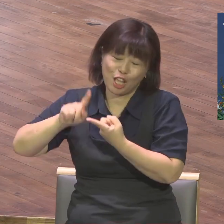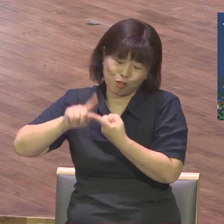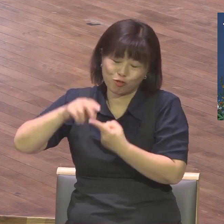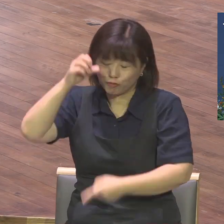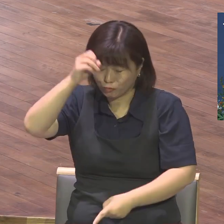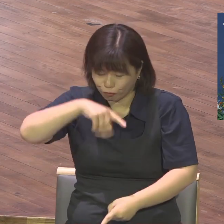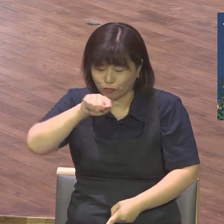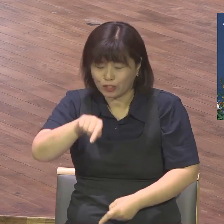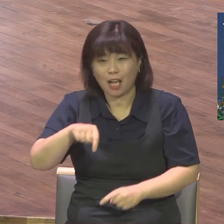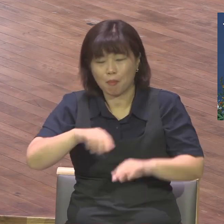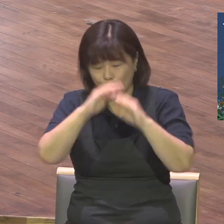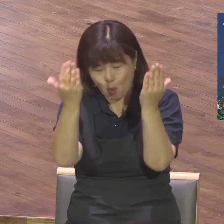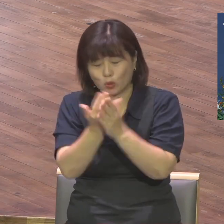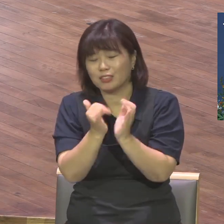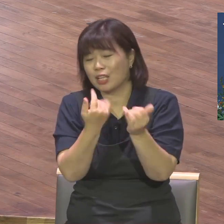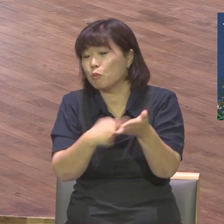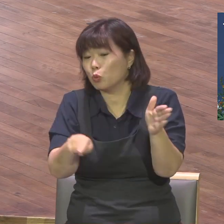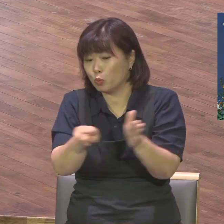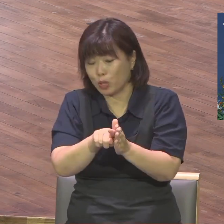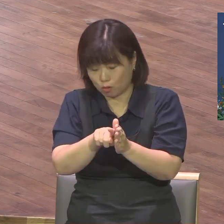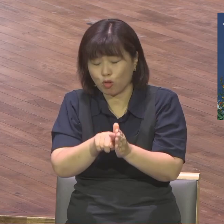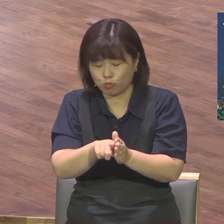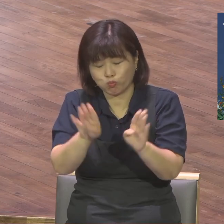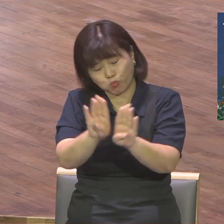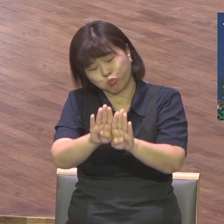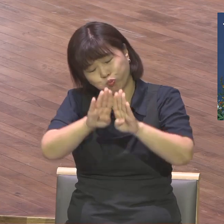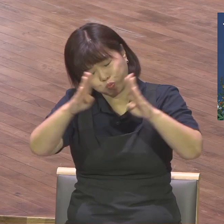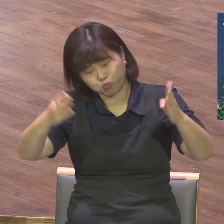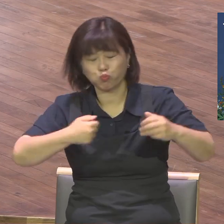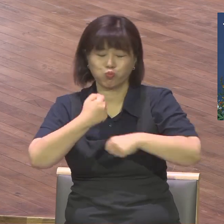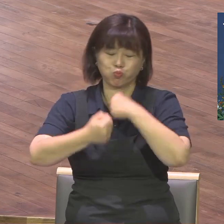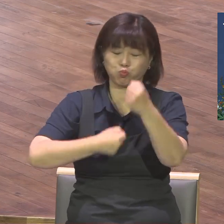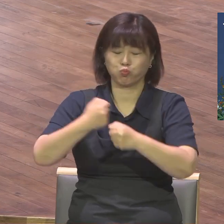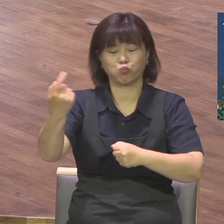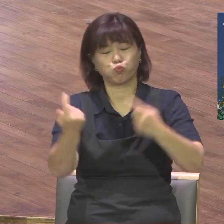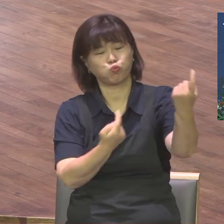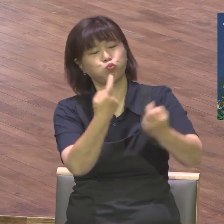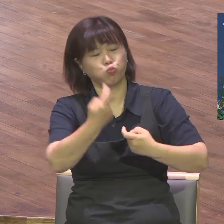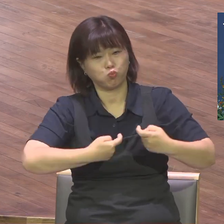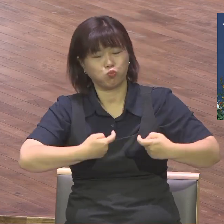4만 명이 왔다 갔대 우리 이 아토홀에 4만 명이